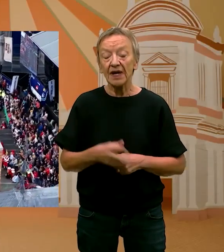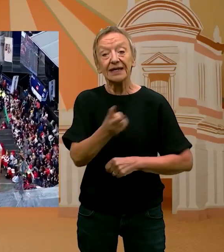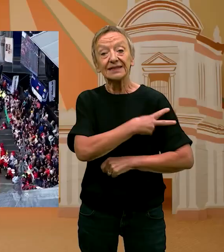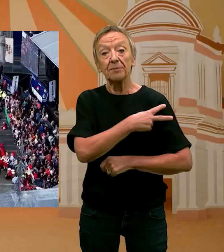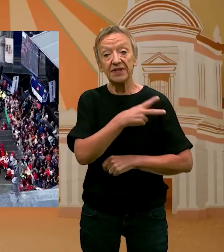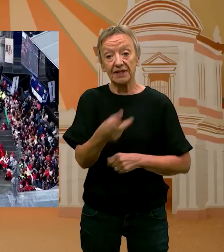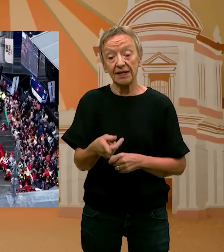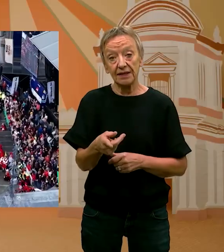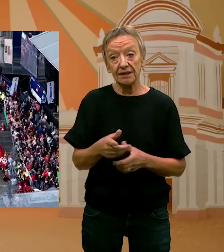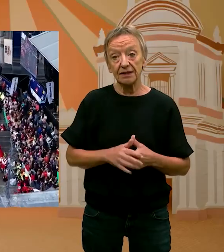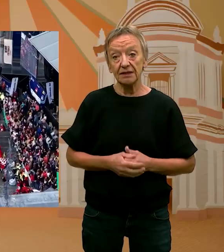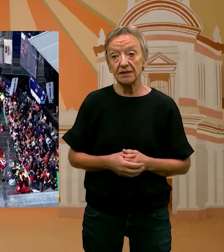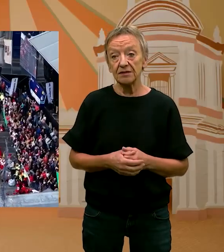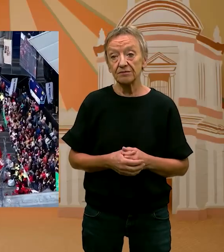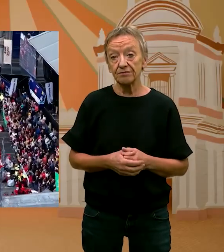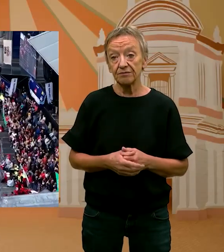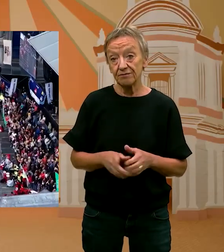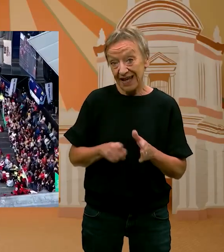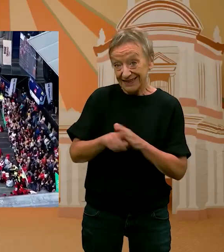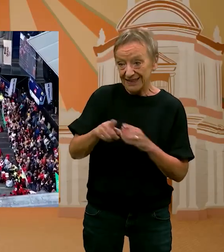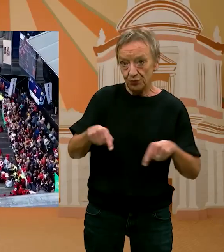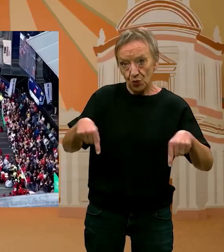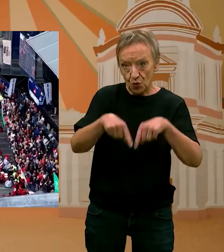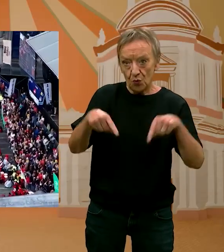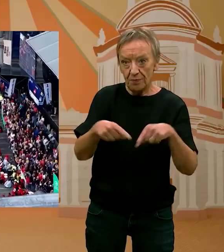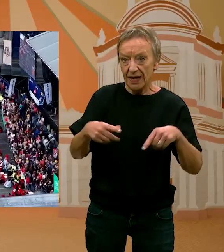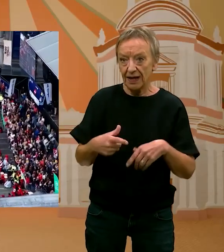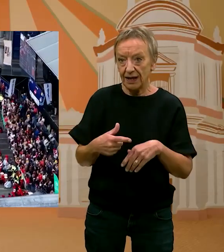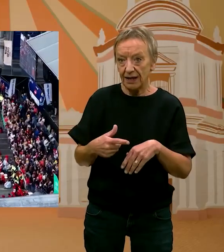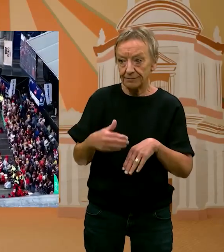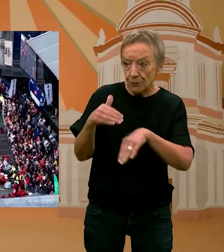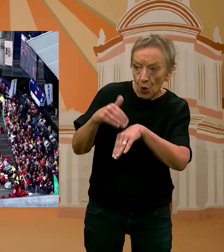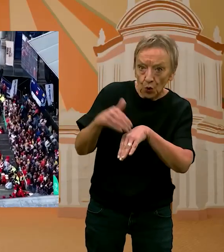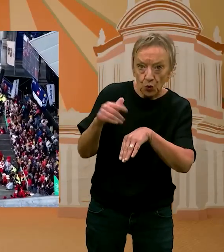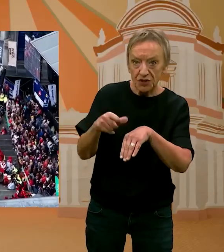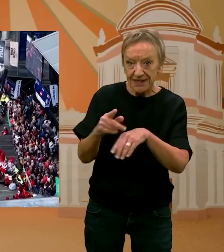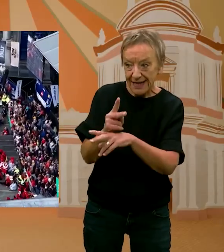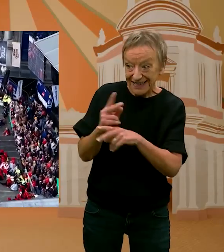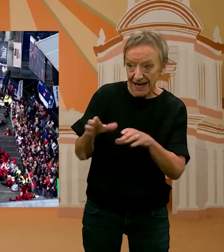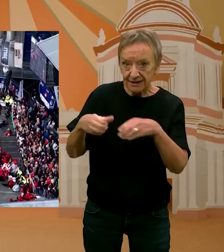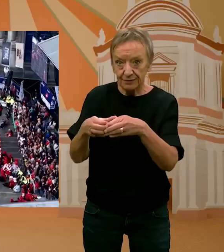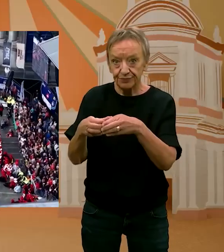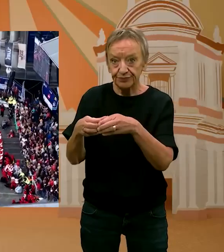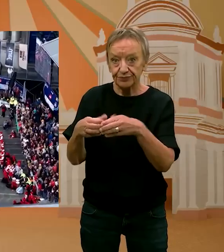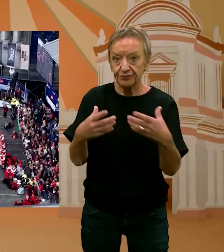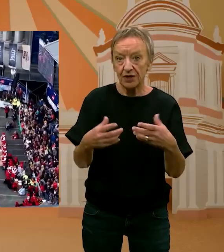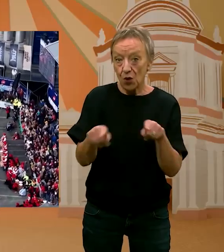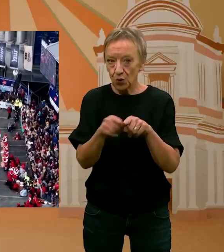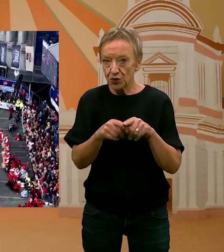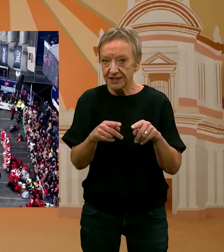donnés en début de joute, en début de combat. On en parlait, rester compact, c'est aussi un bon moment pour se jauger, voir tiens, qui est en forme,